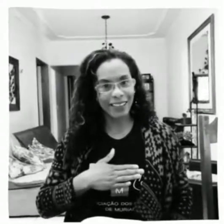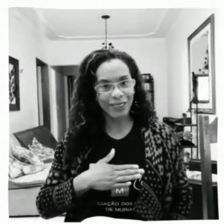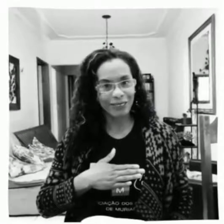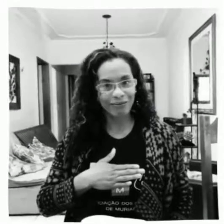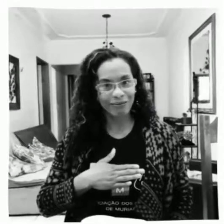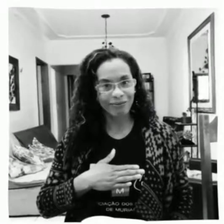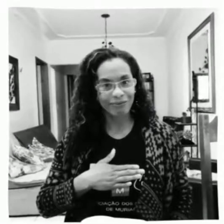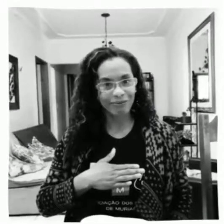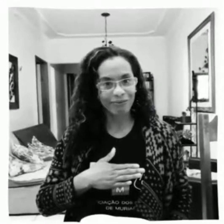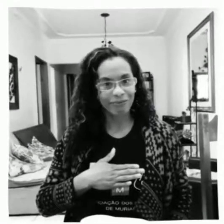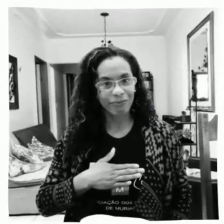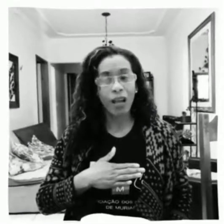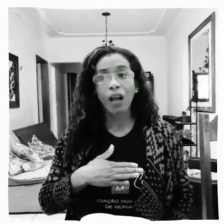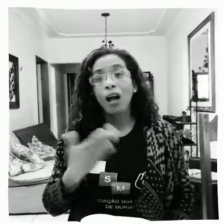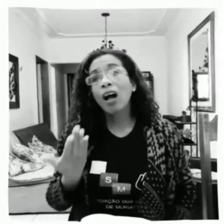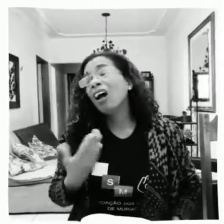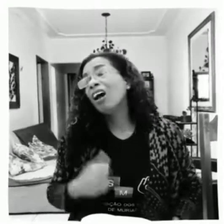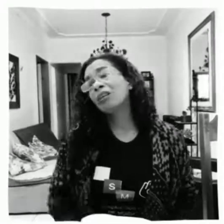Entendeu?